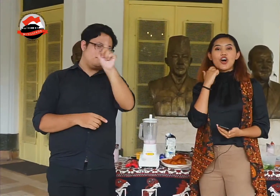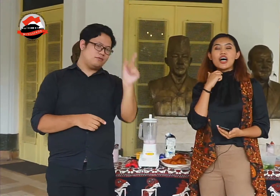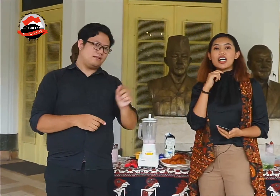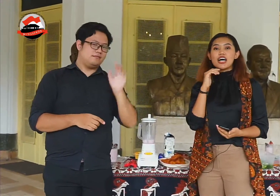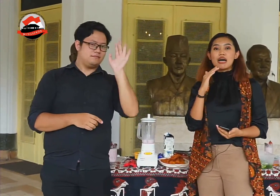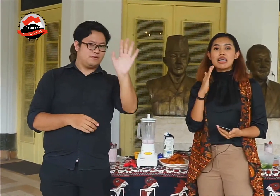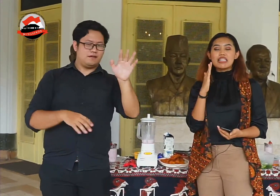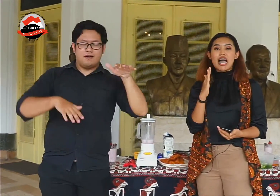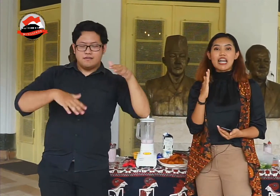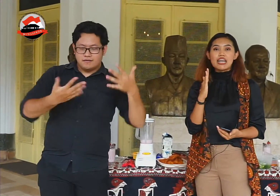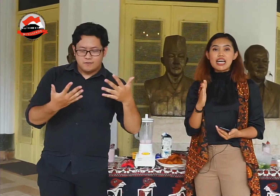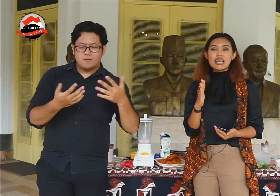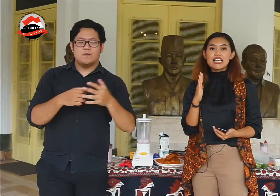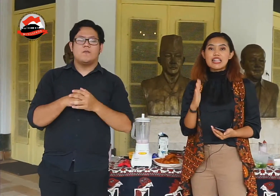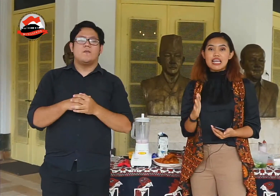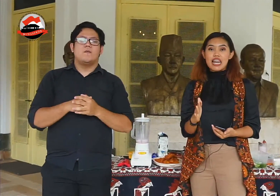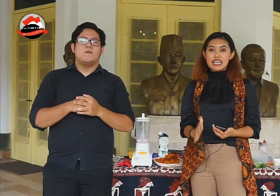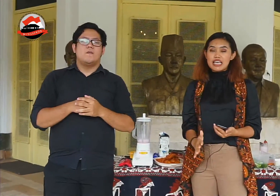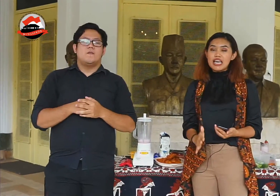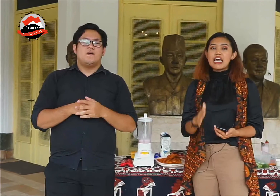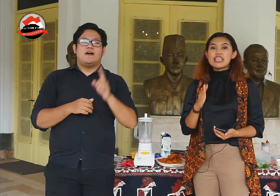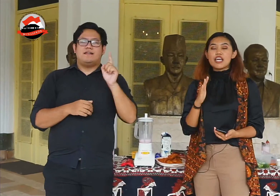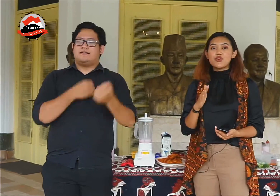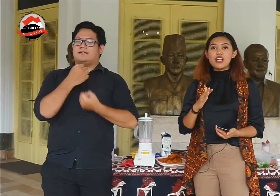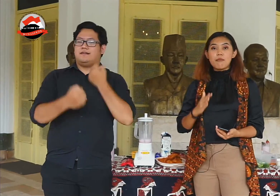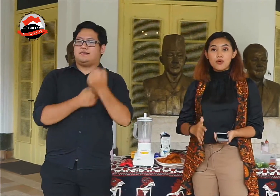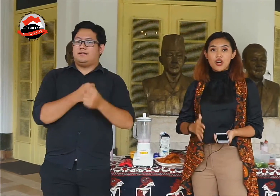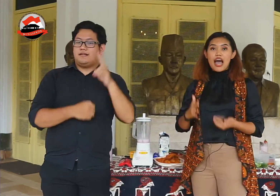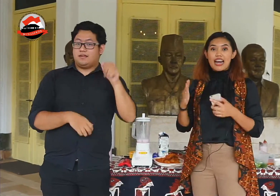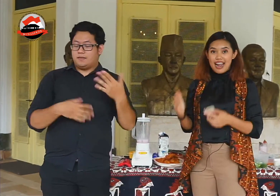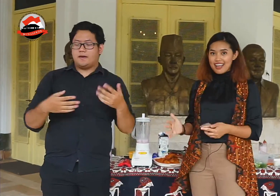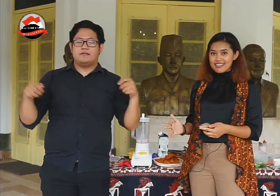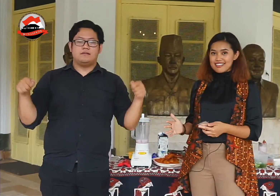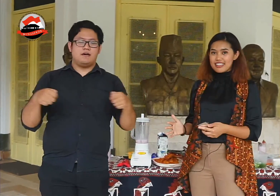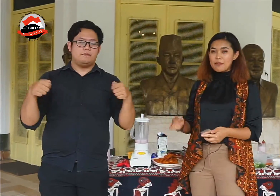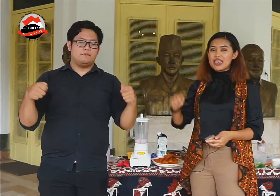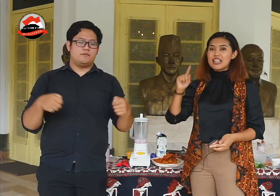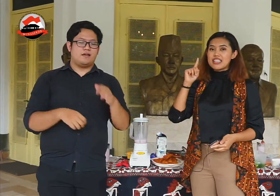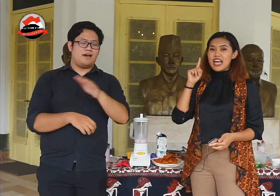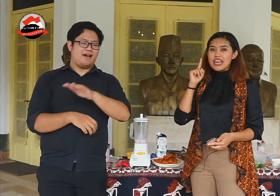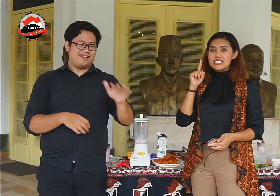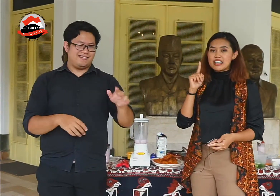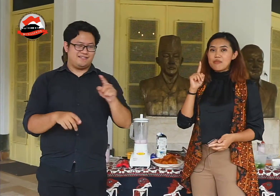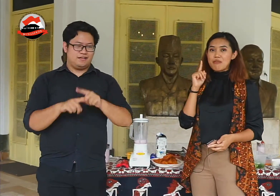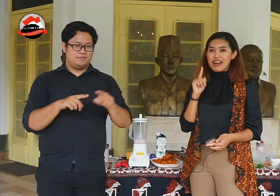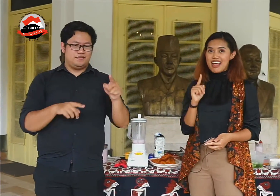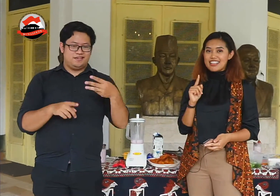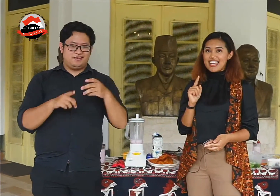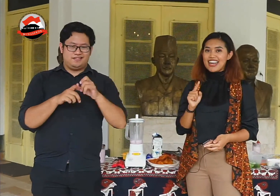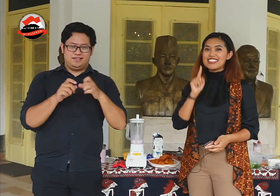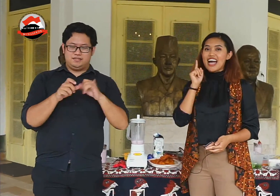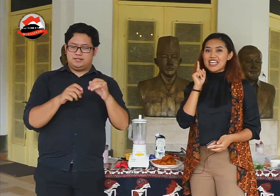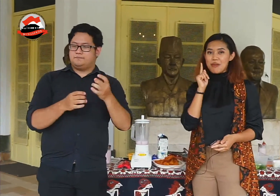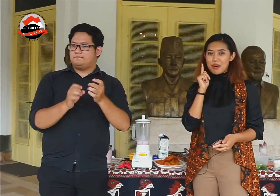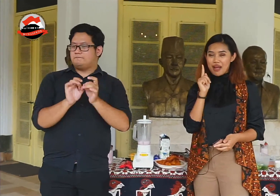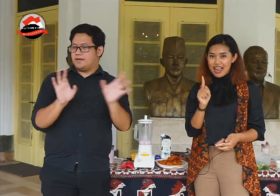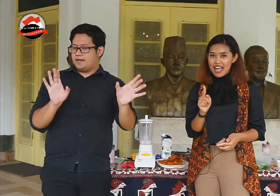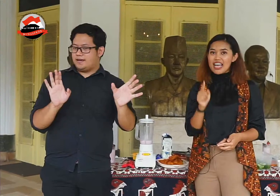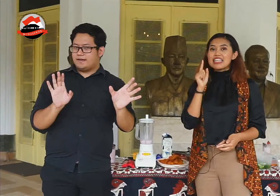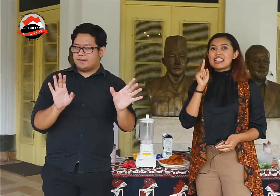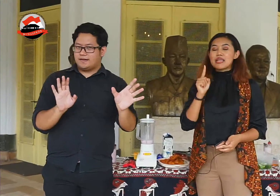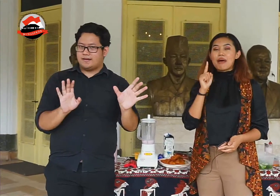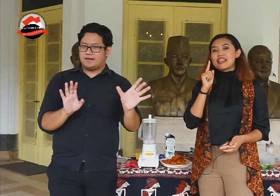atau nanti akan ada kegiatan lagi, Henry, yaitu Pak. Dapur Anak. Tapi nanti edisinya berbeda. Jadi jangan